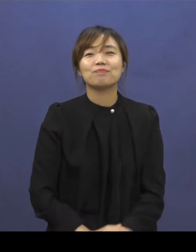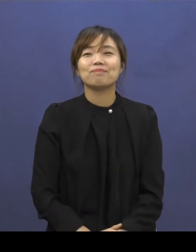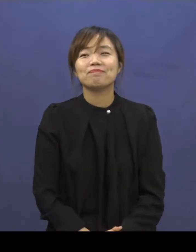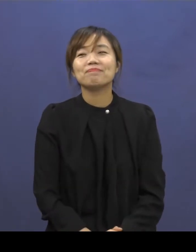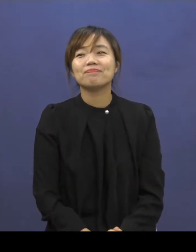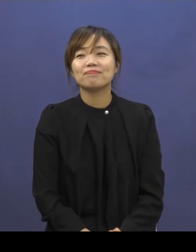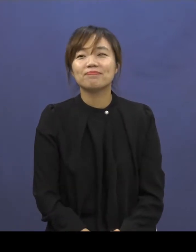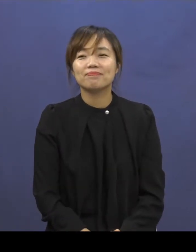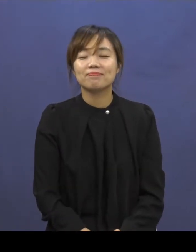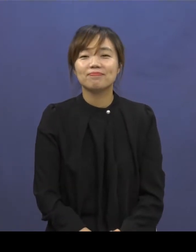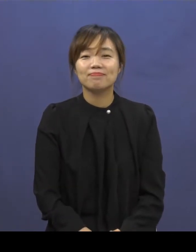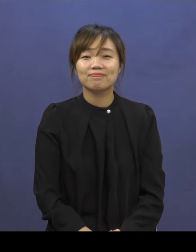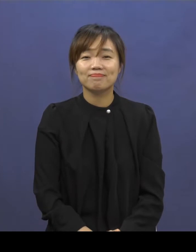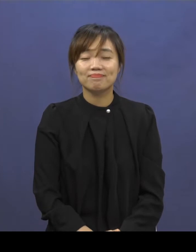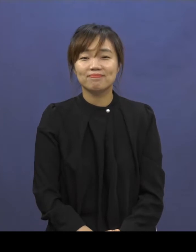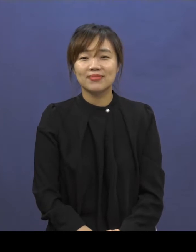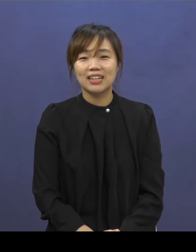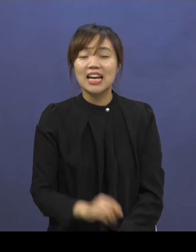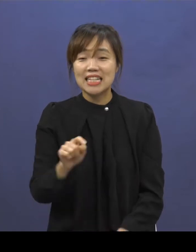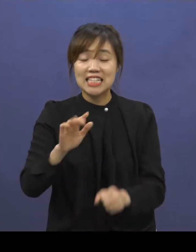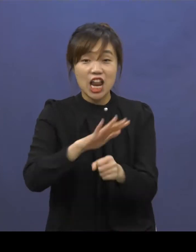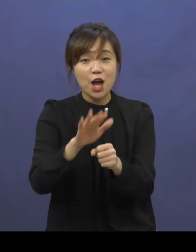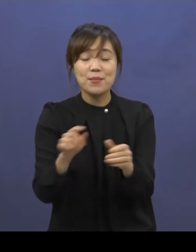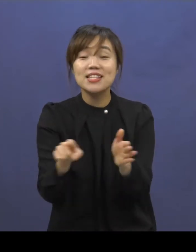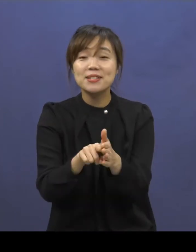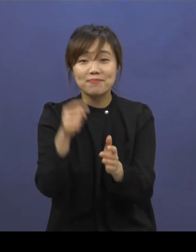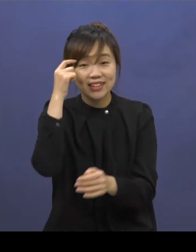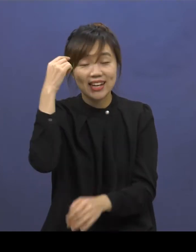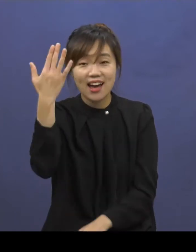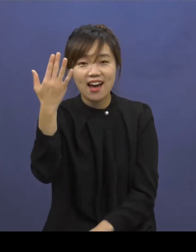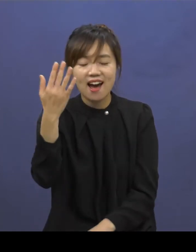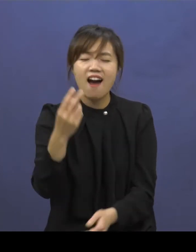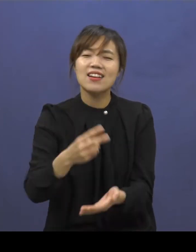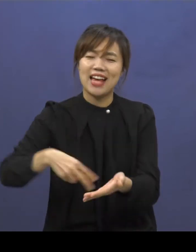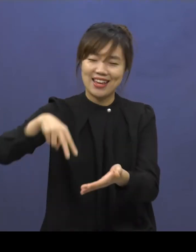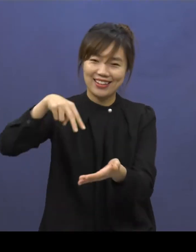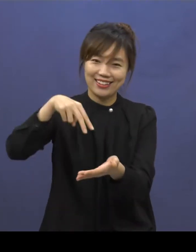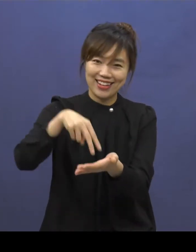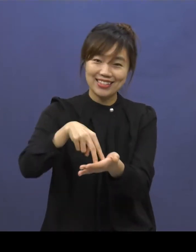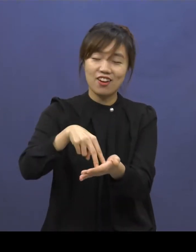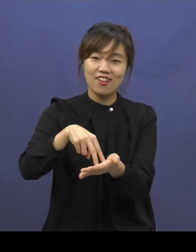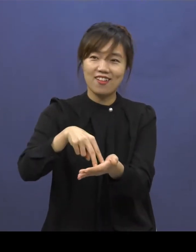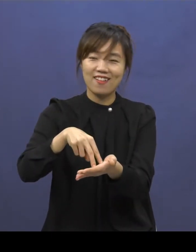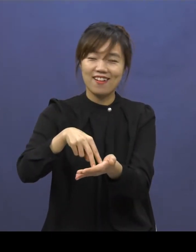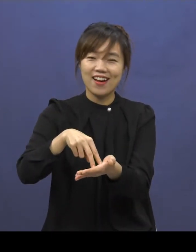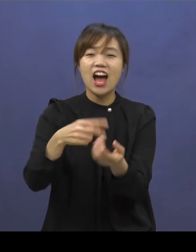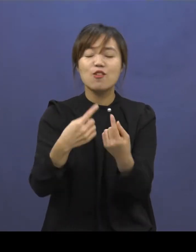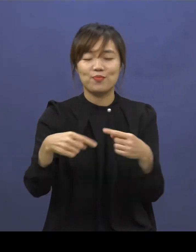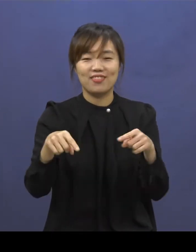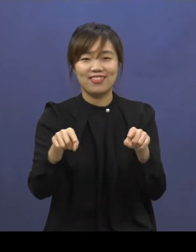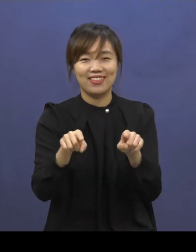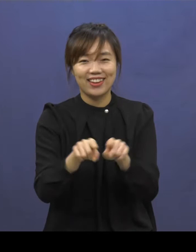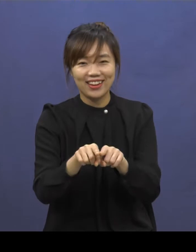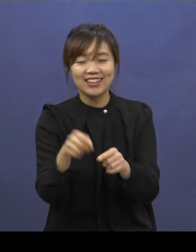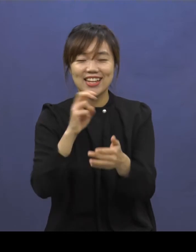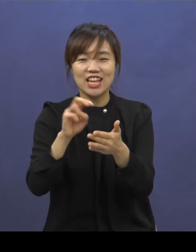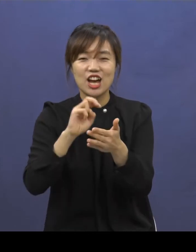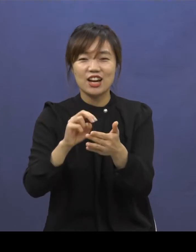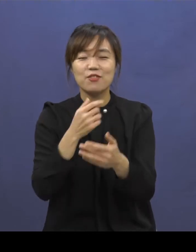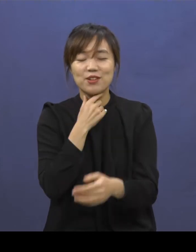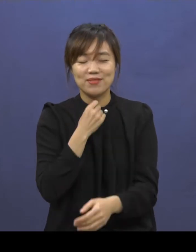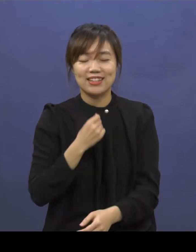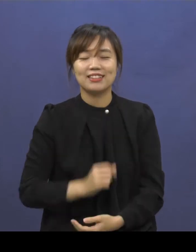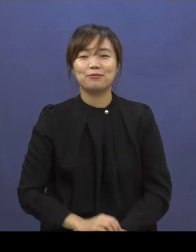여러분 이 사랑을 믿으십니까? 우리 다 함께 자리에서 일어나서 여러분 가능하시다면 우리 함께 주님의 이름을 찬양하며 나가겠습니다.